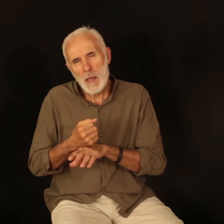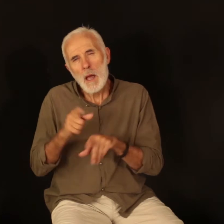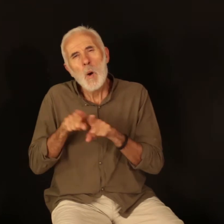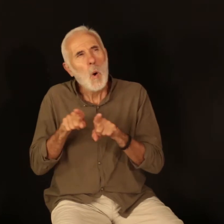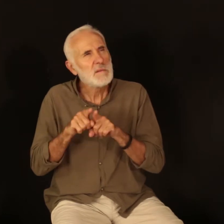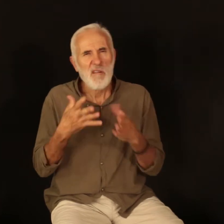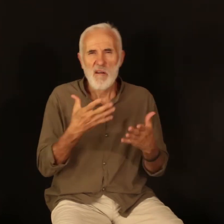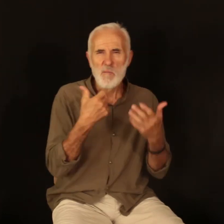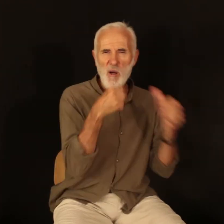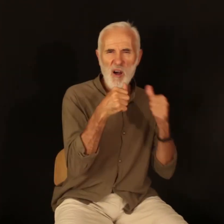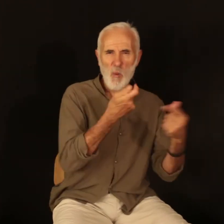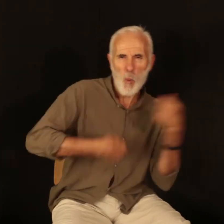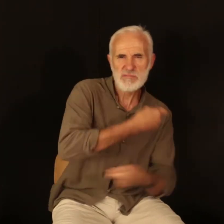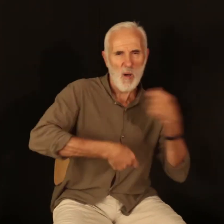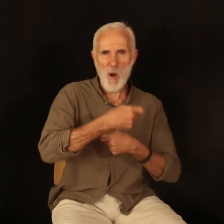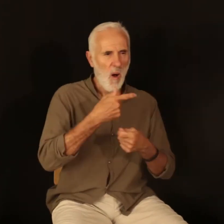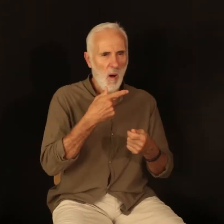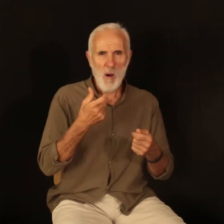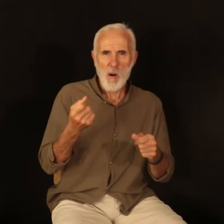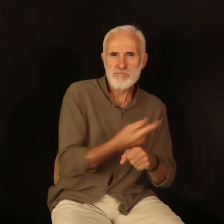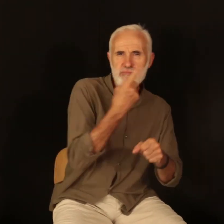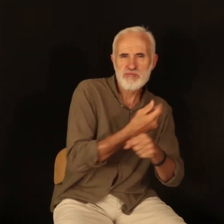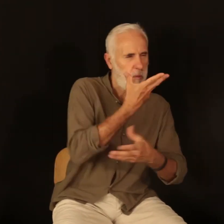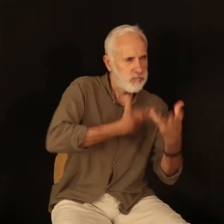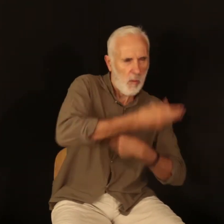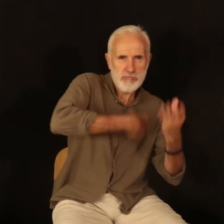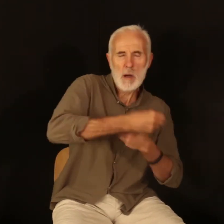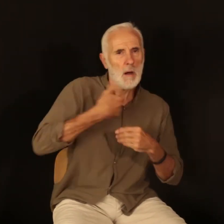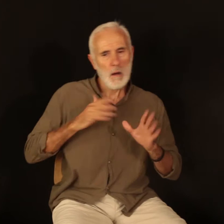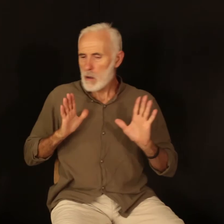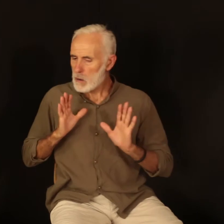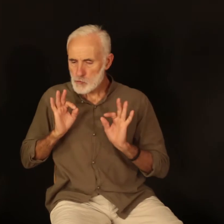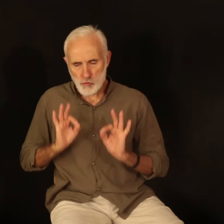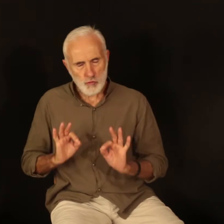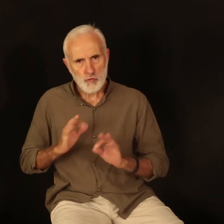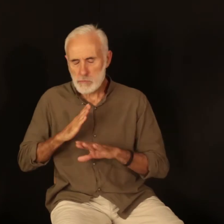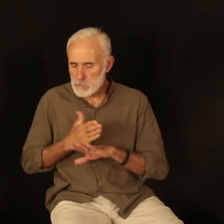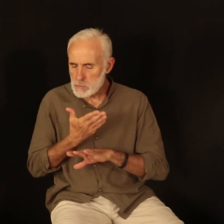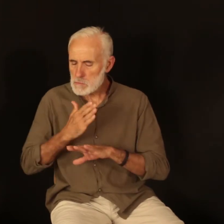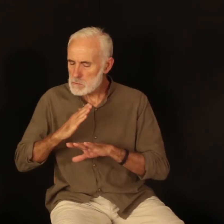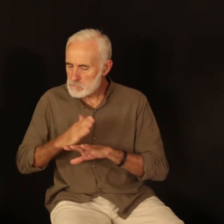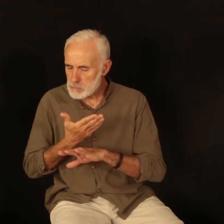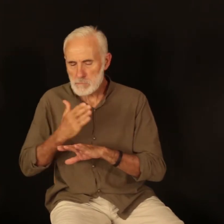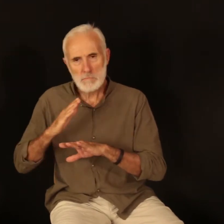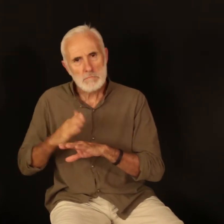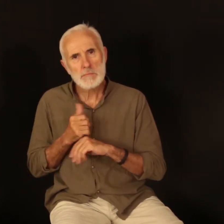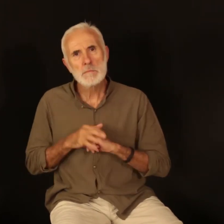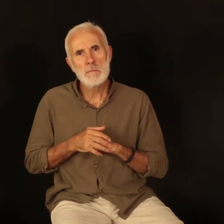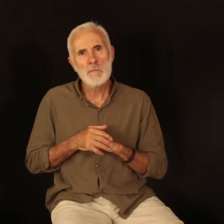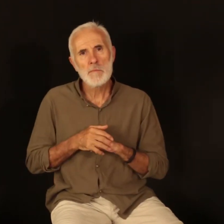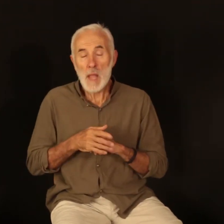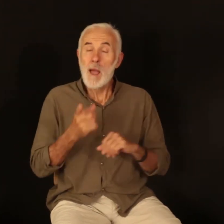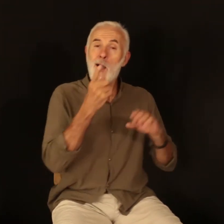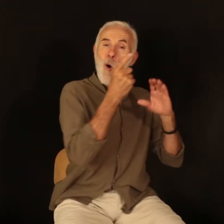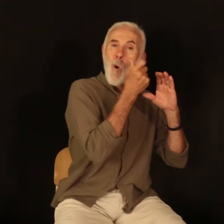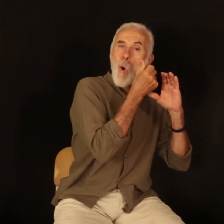objets. Et puis pour le lecteur, d'avoir un livre artisanal, ça lui permet de développer une